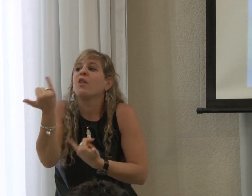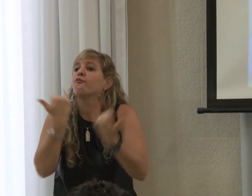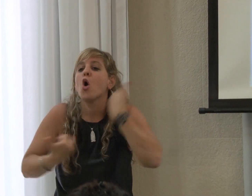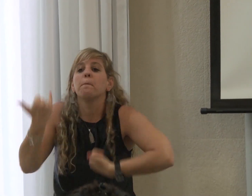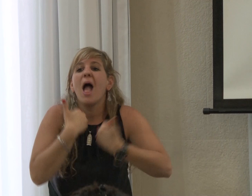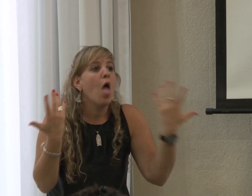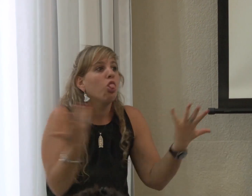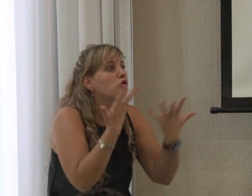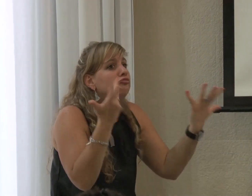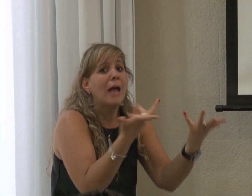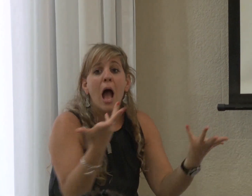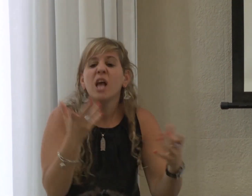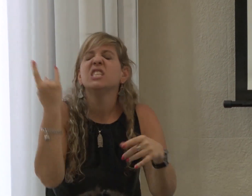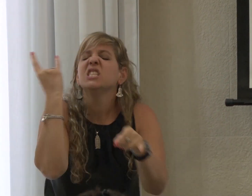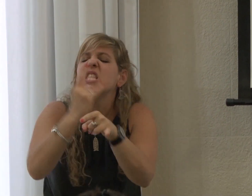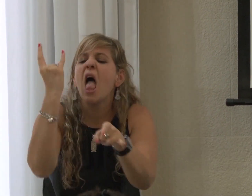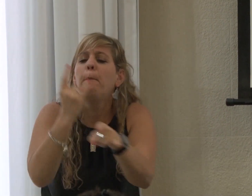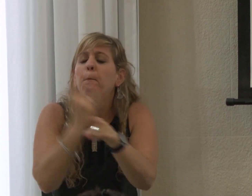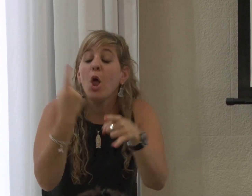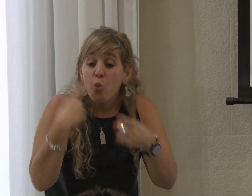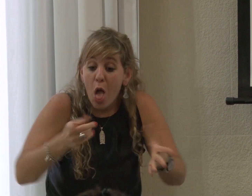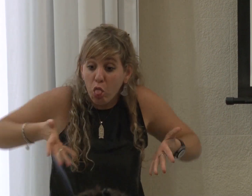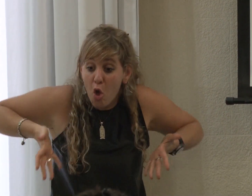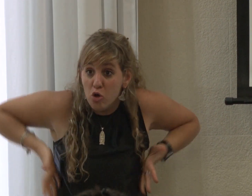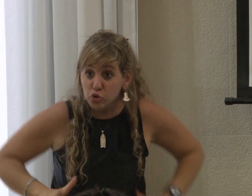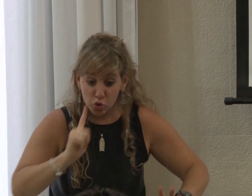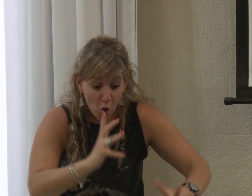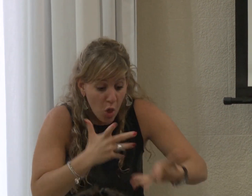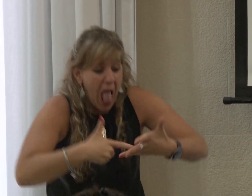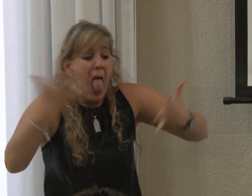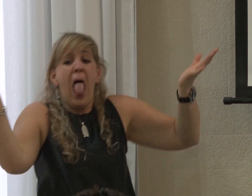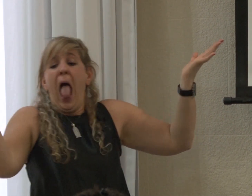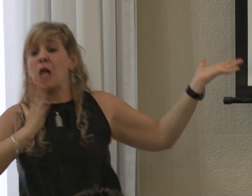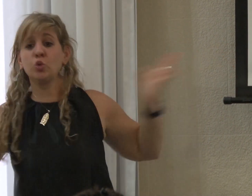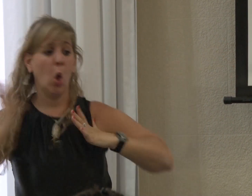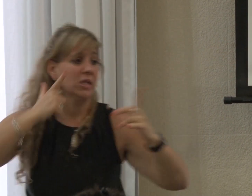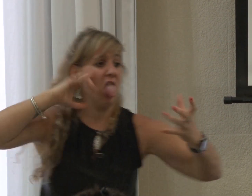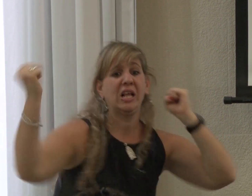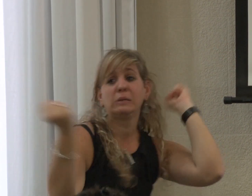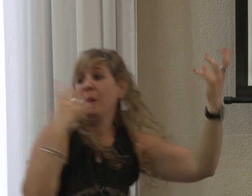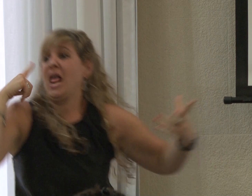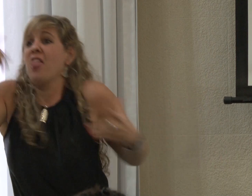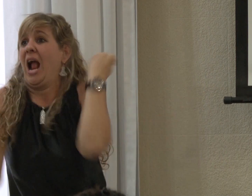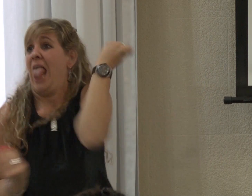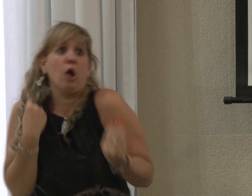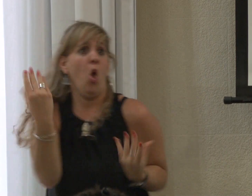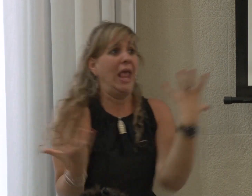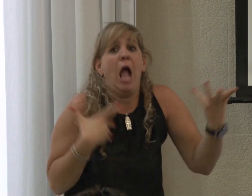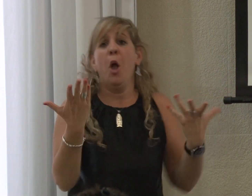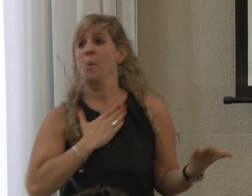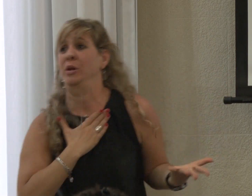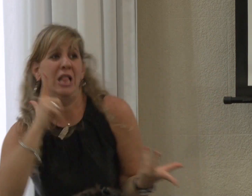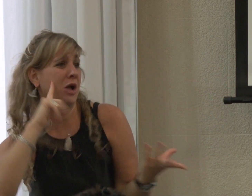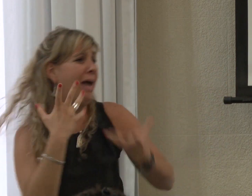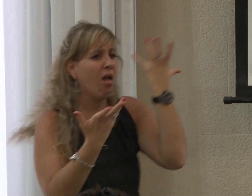no es que los sordos, ¿para qué? Nosotros no decimos, no, nosotros los sordos no queremos aprender a hablar oralmente como los oyentes. No, sí, es